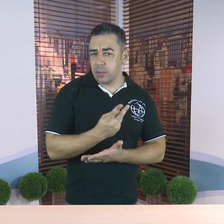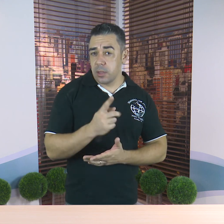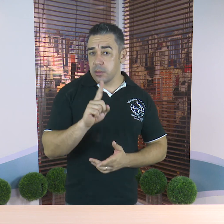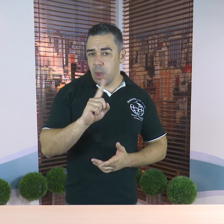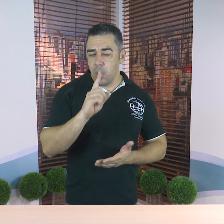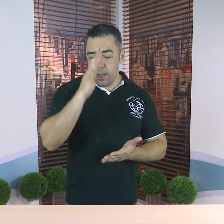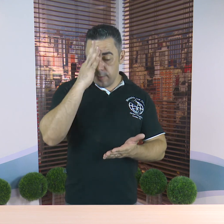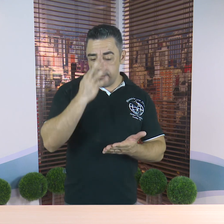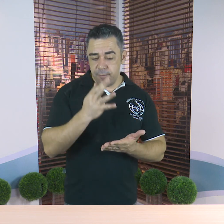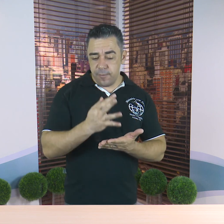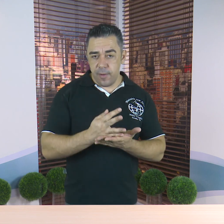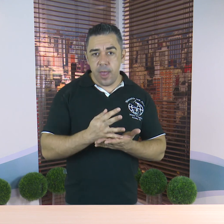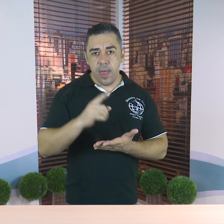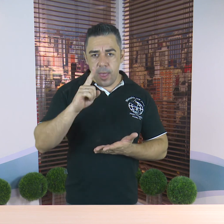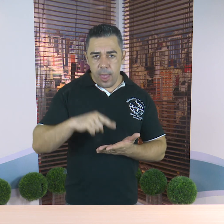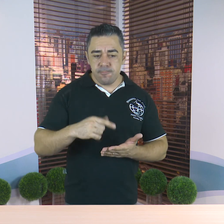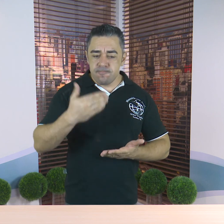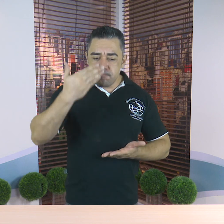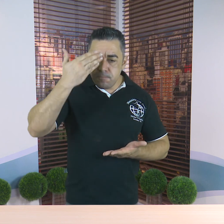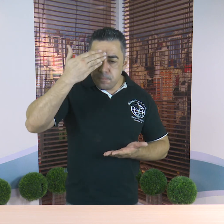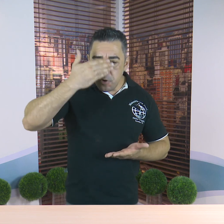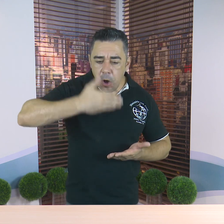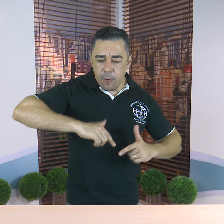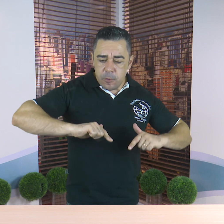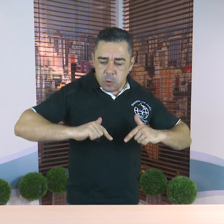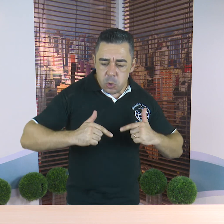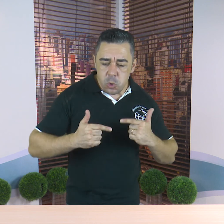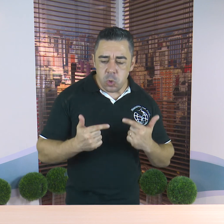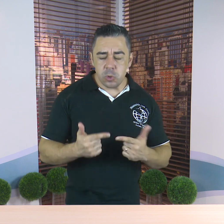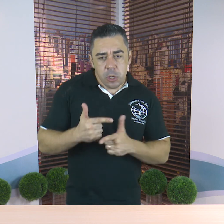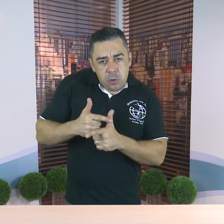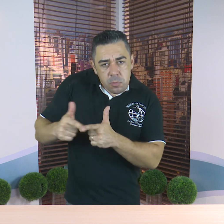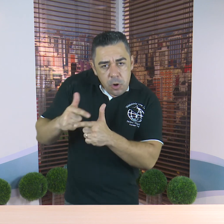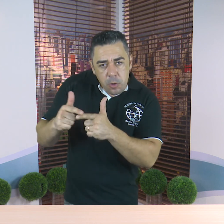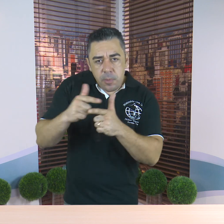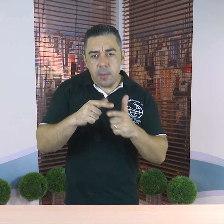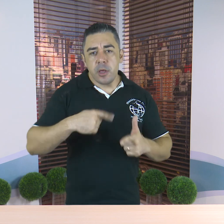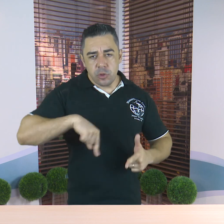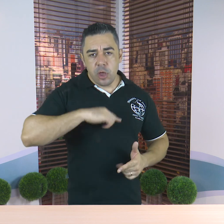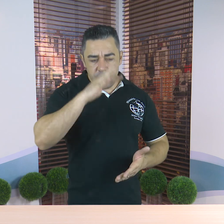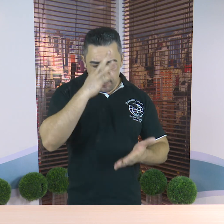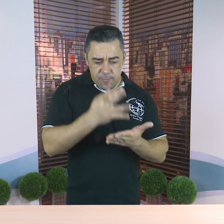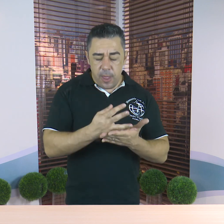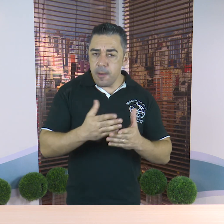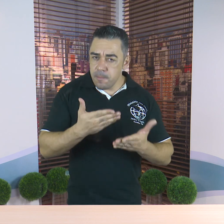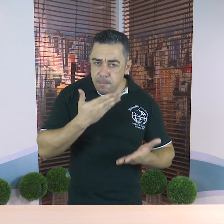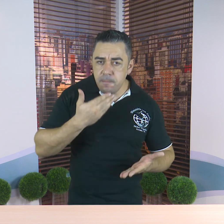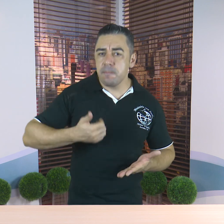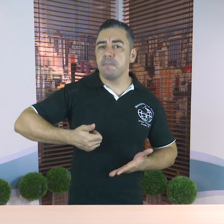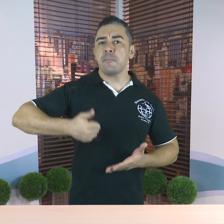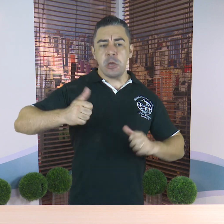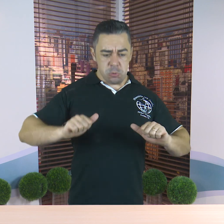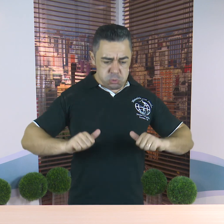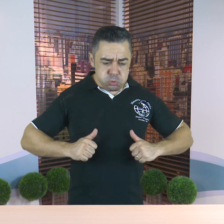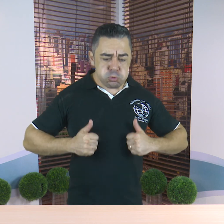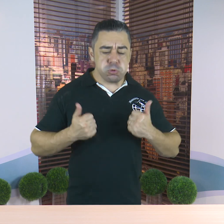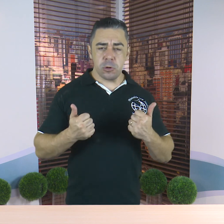refinada no fogo e nos vendavais da dor. O livro de Jó não